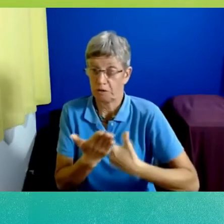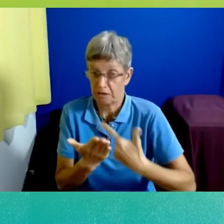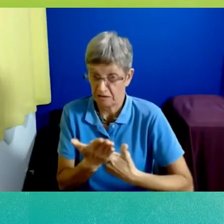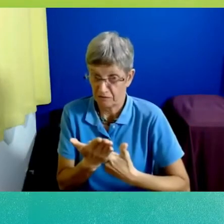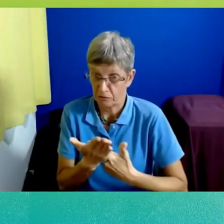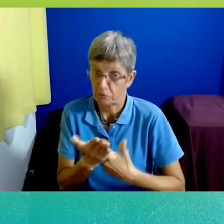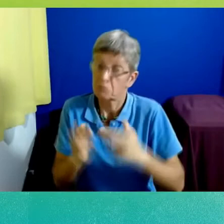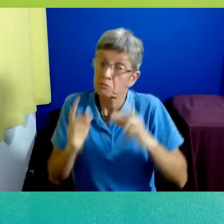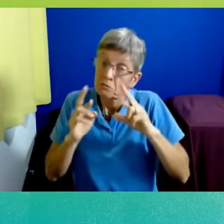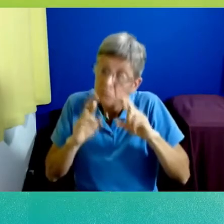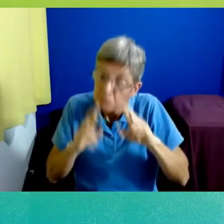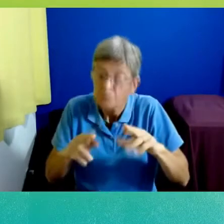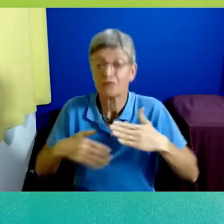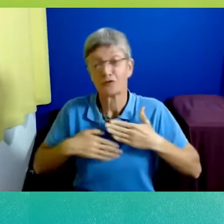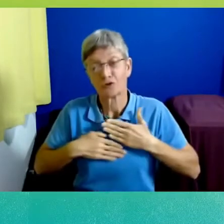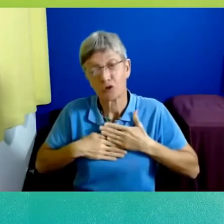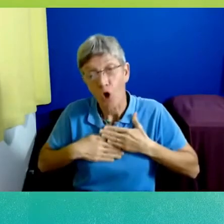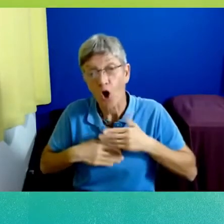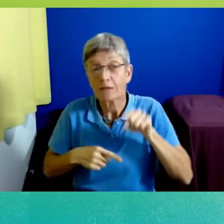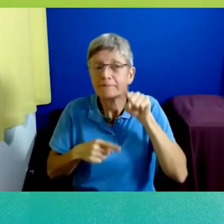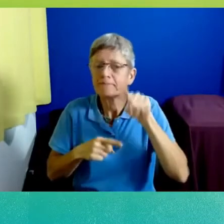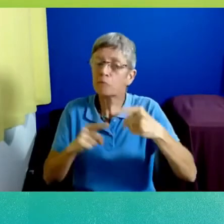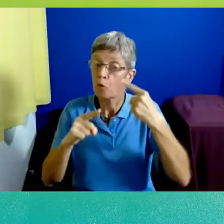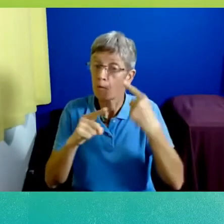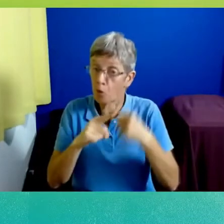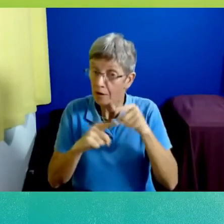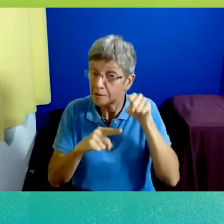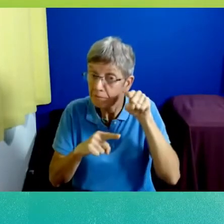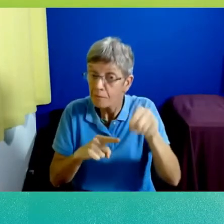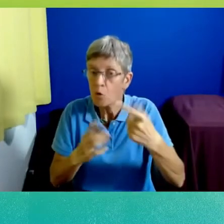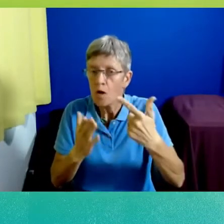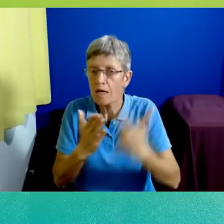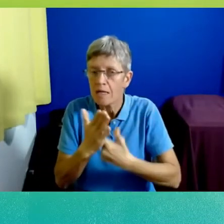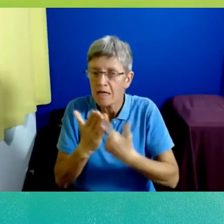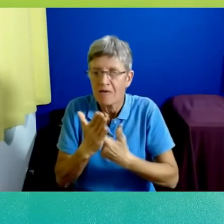livro? Ele explica o básico.